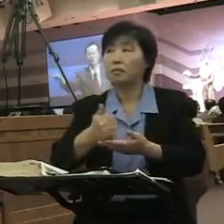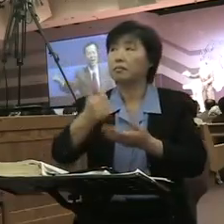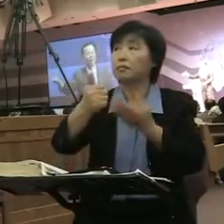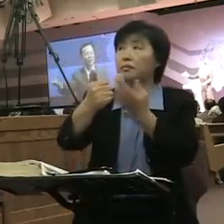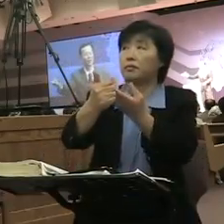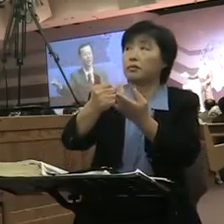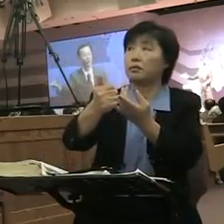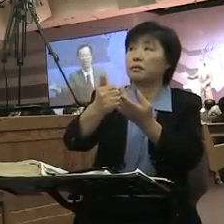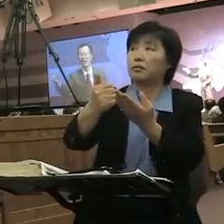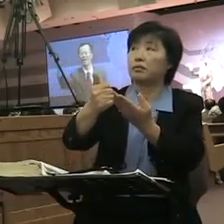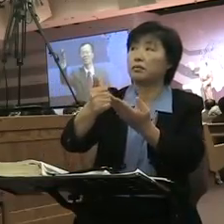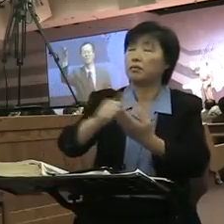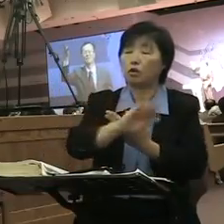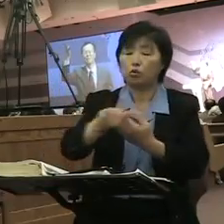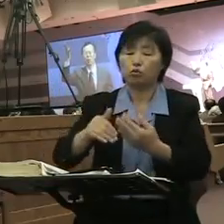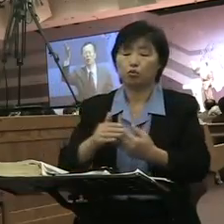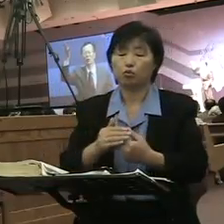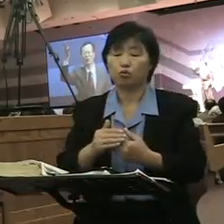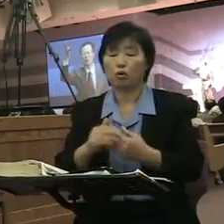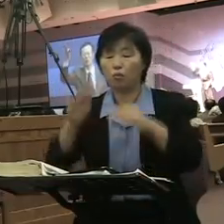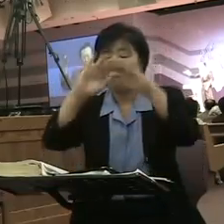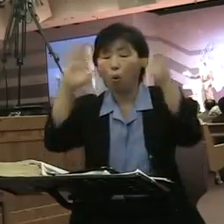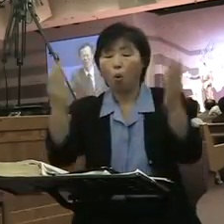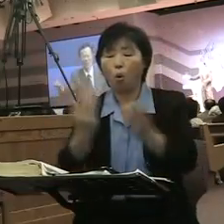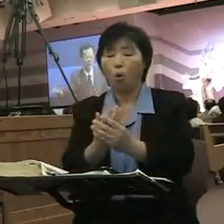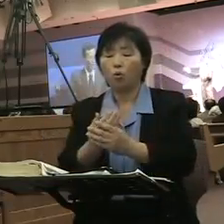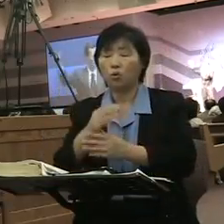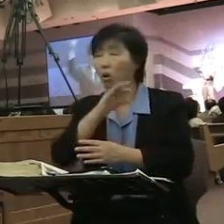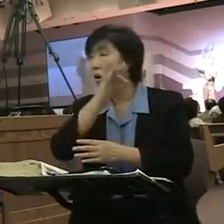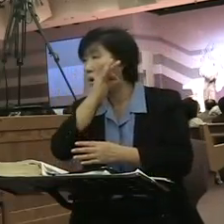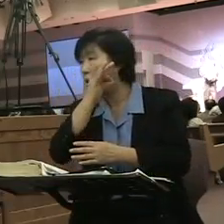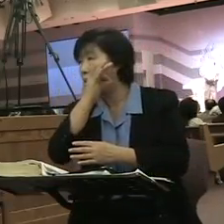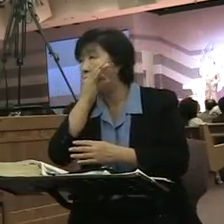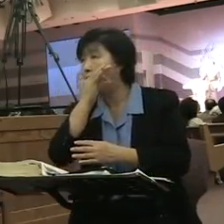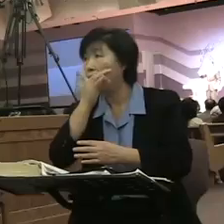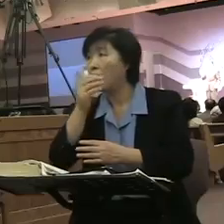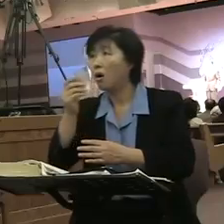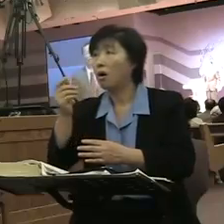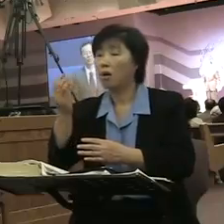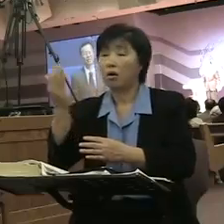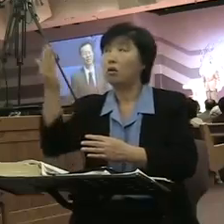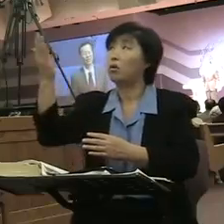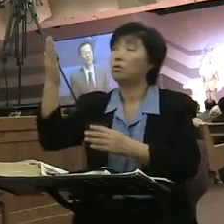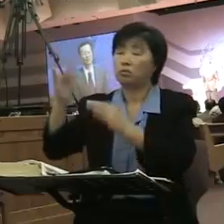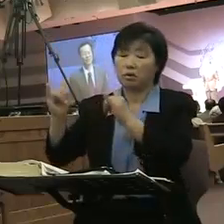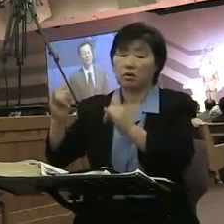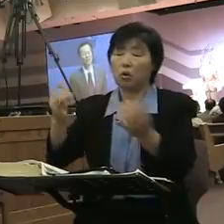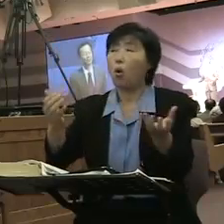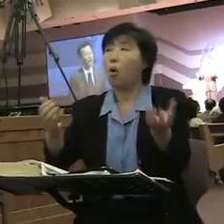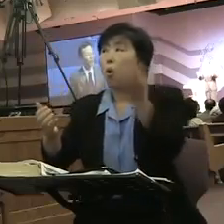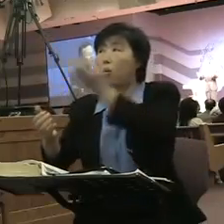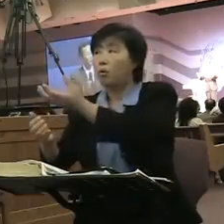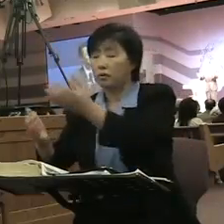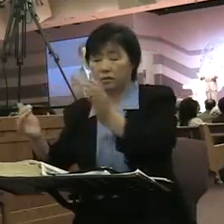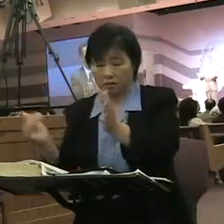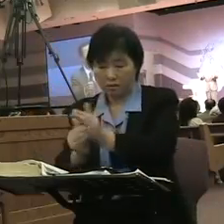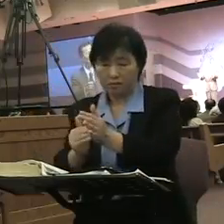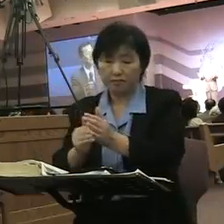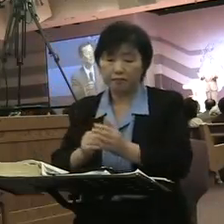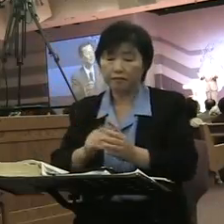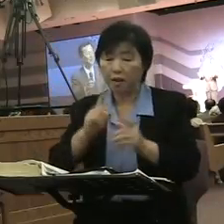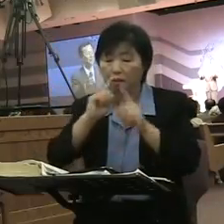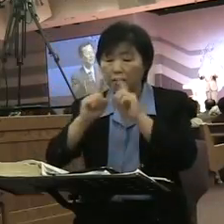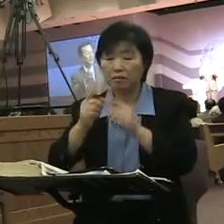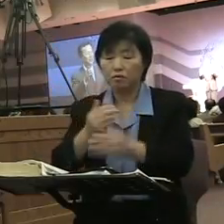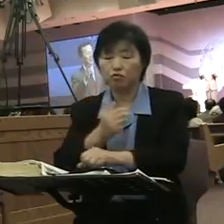우리의 쉐임을, 우리의 그 모든 그 수치를 그분에게 옮기셨다 말씀하고 있잖아요. 그분에게 옮기셨다.